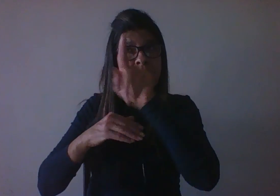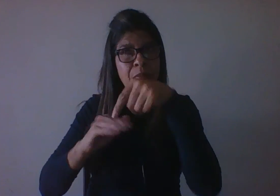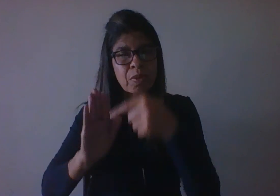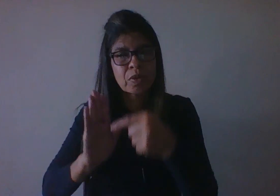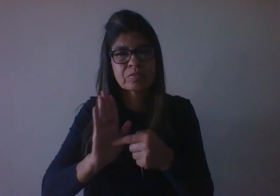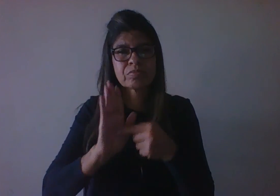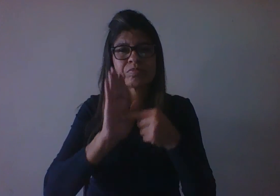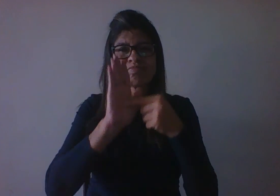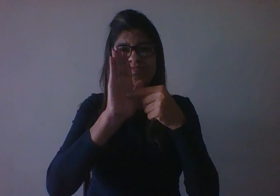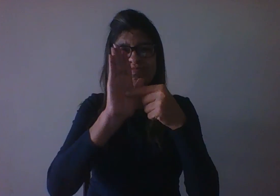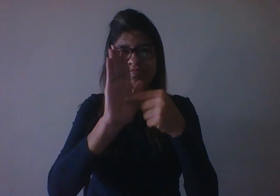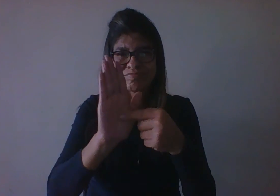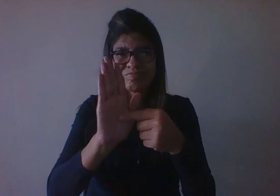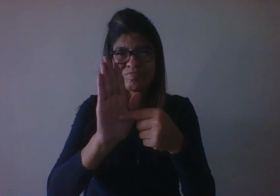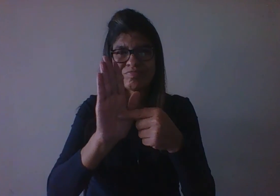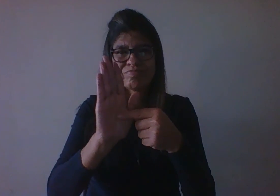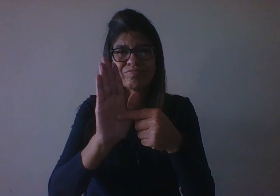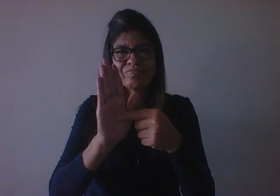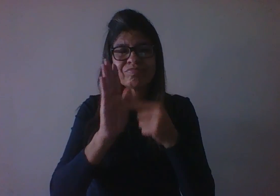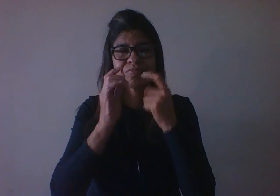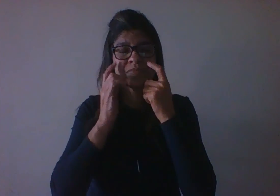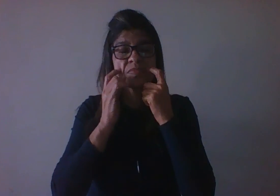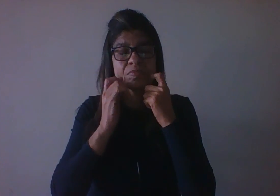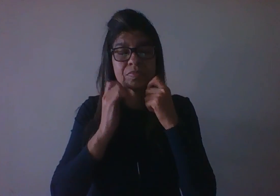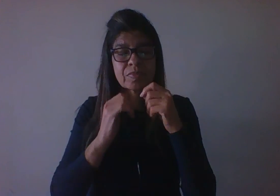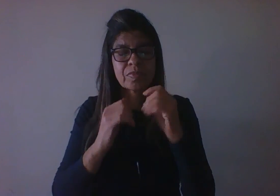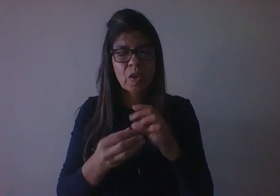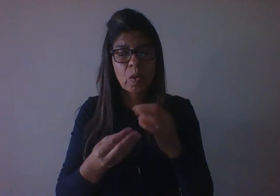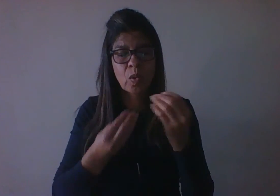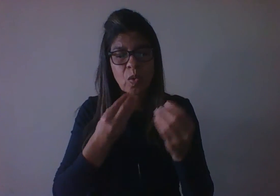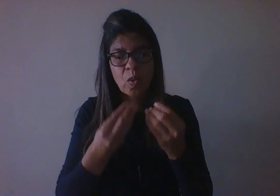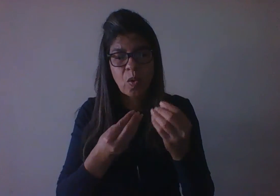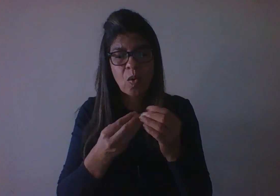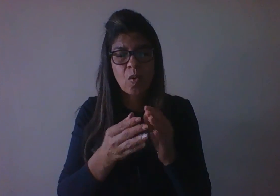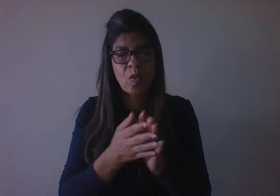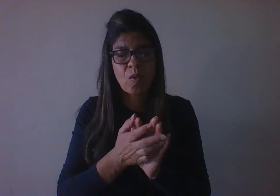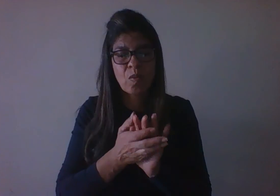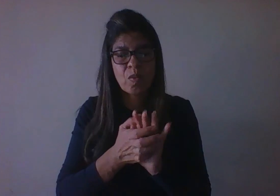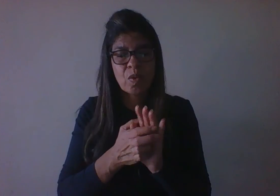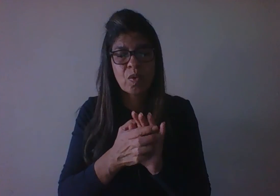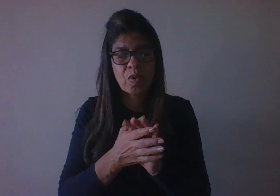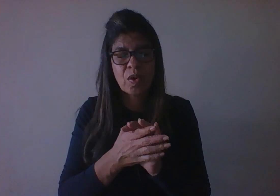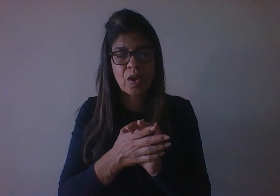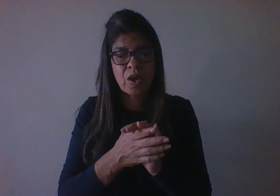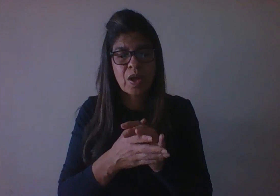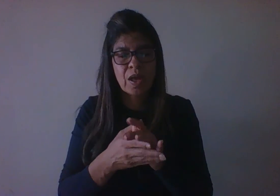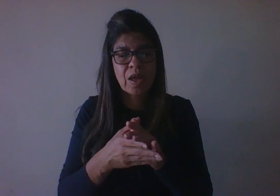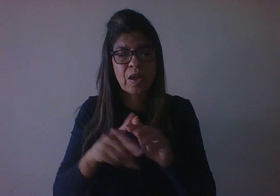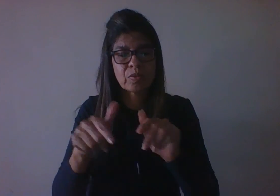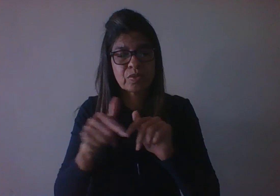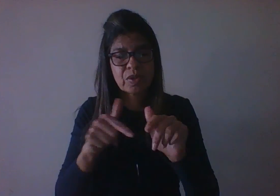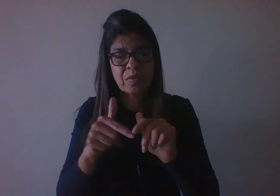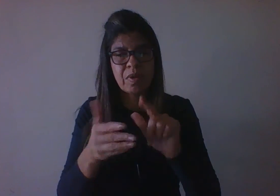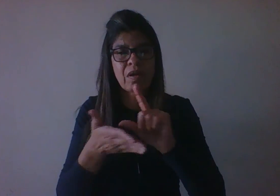sim, ele vem a ser conhecido de maneira mais consistente, os seus trabalhos vêm a ser conhecidos de maneira mais consistente.